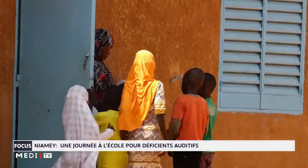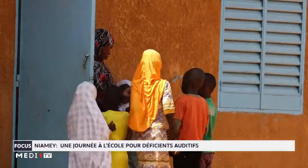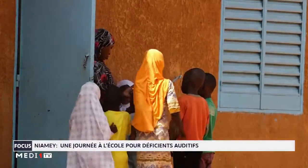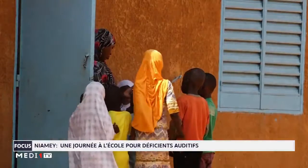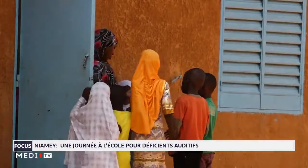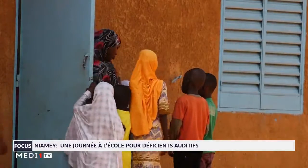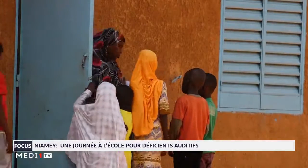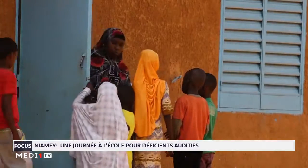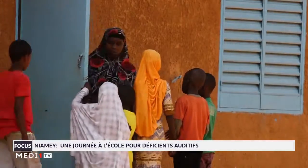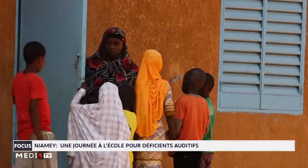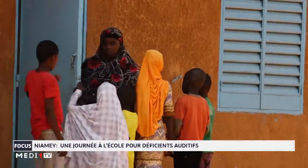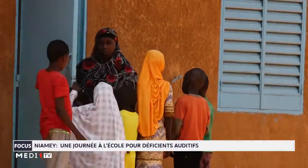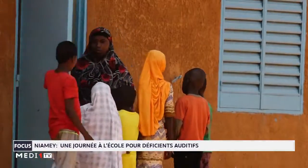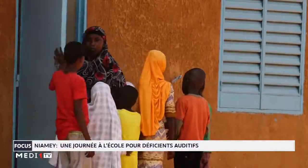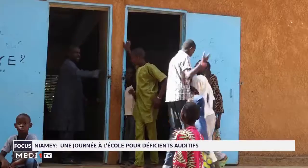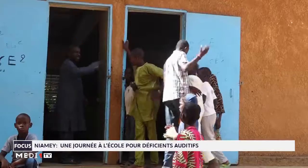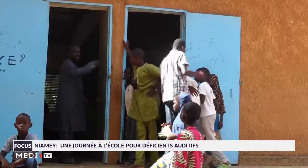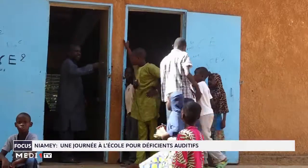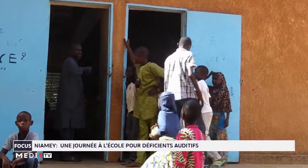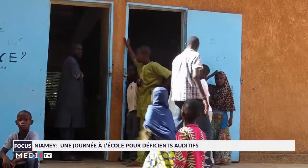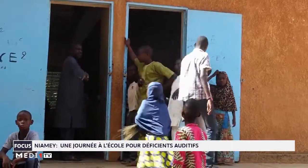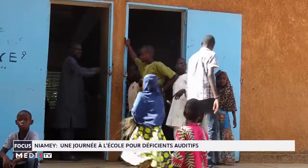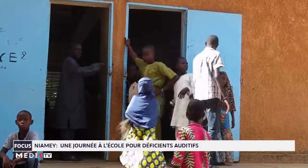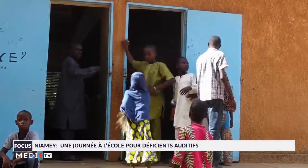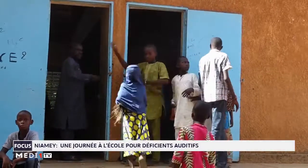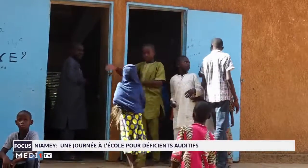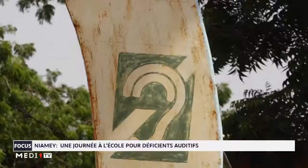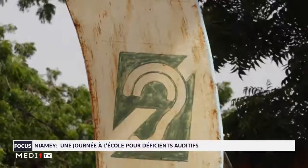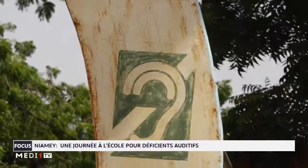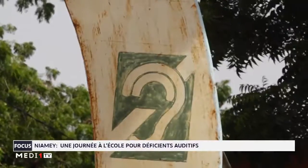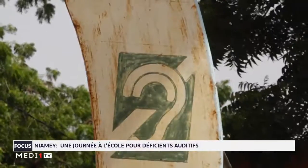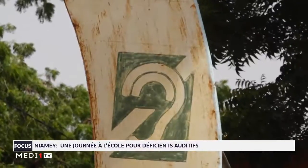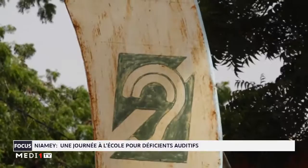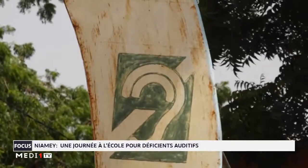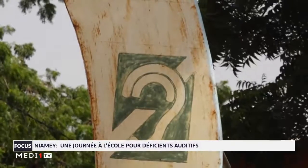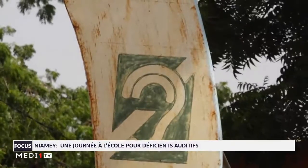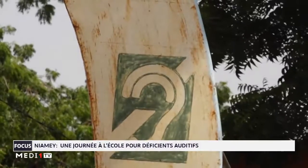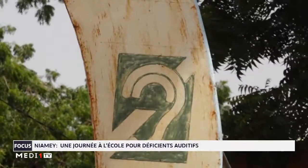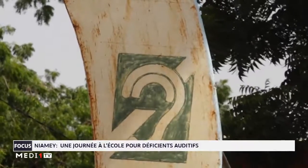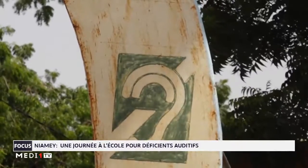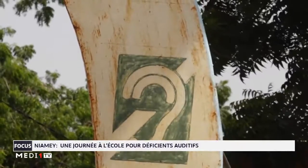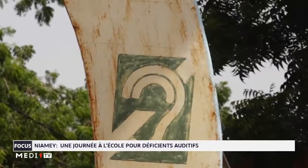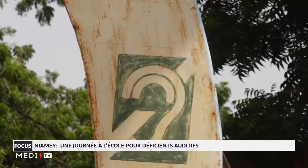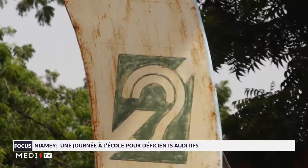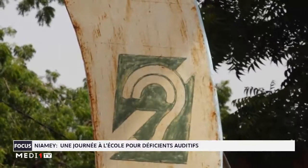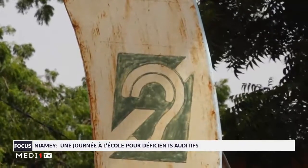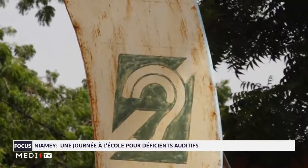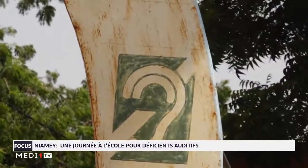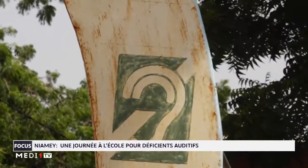d'élèves qui rejoignent ce matin les salles de classe. Mais ici, ni les élèves ni les cours ne sont comme les autres. Bienvenue à l'école